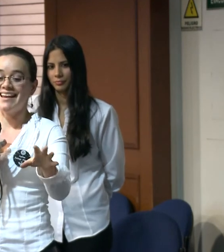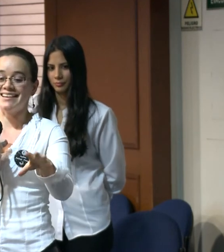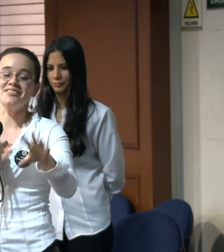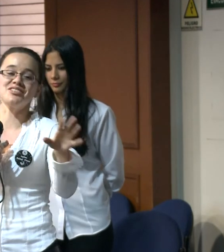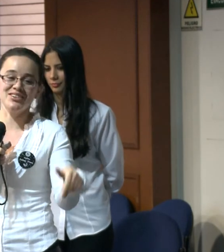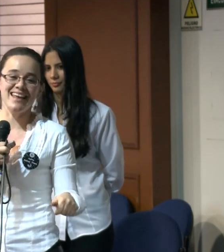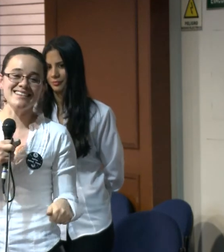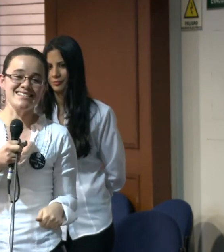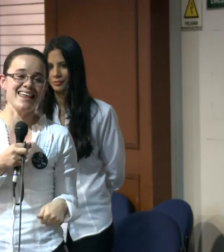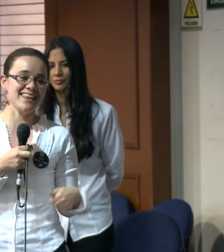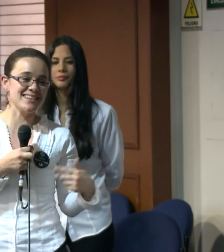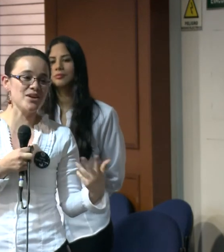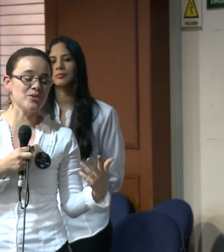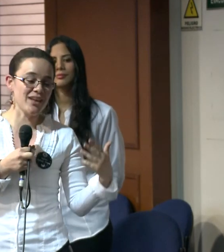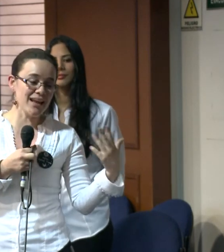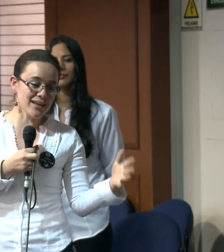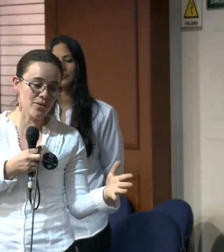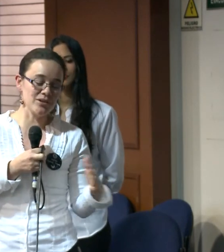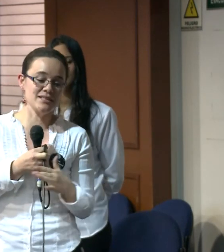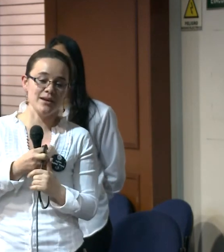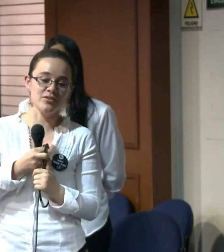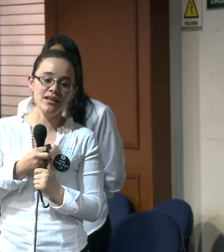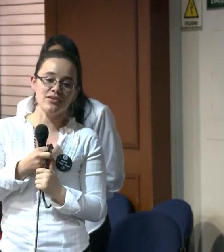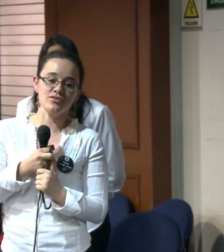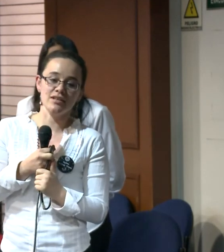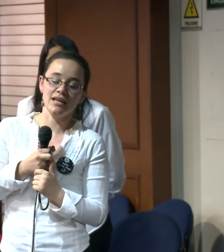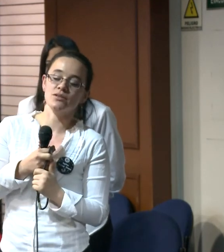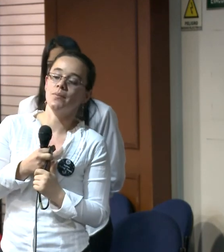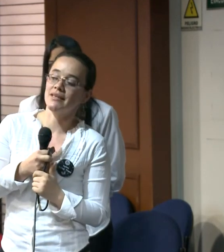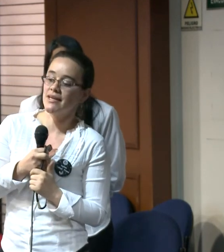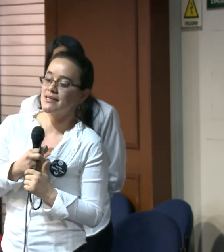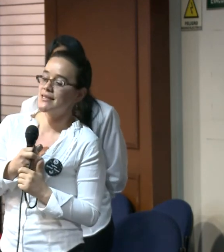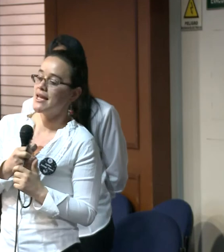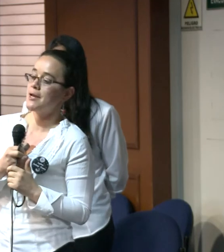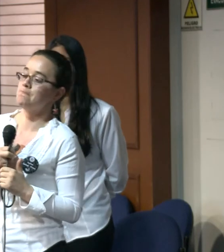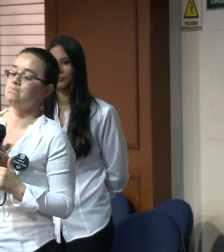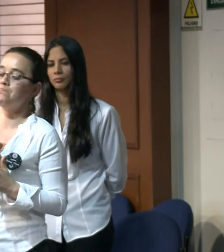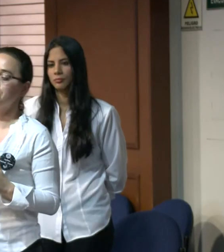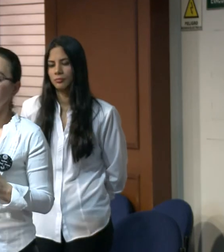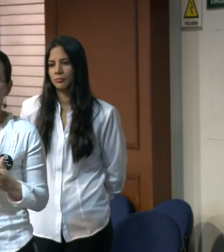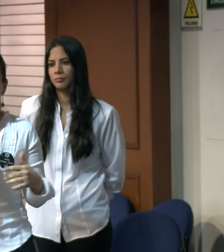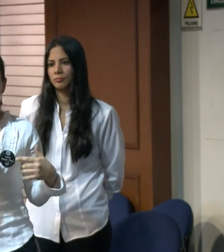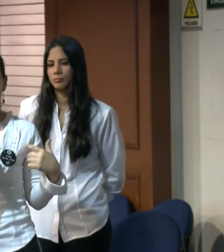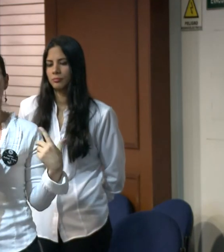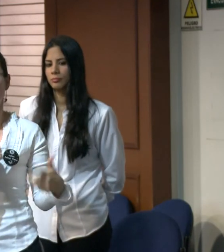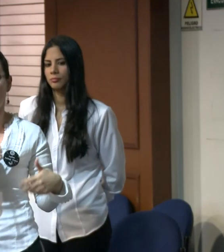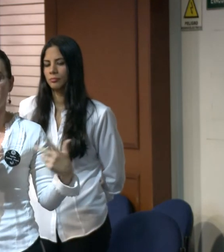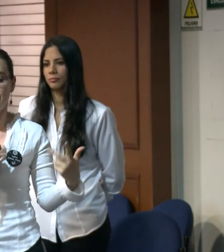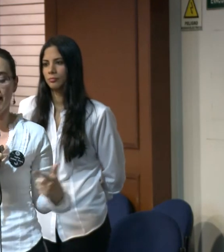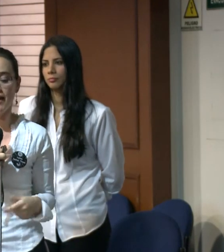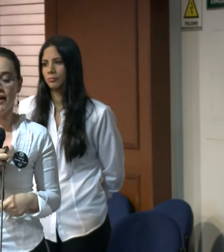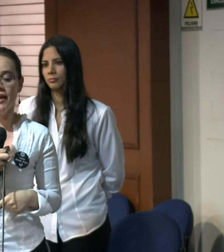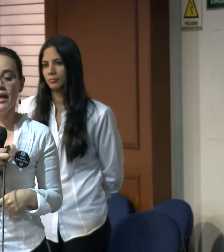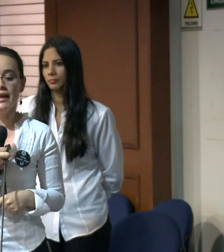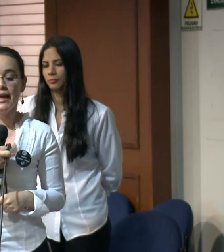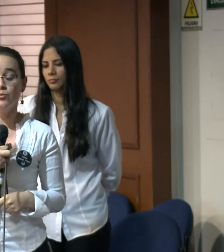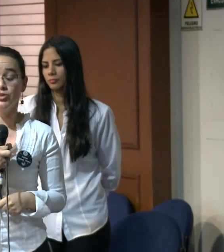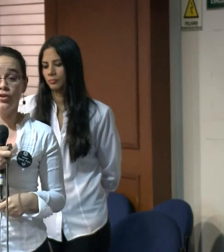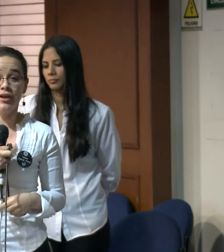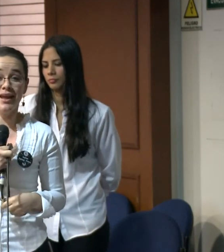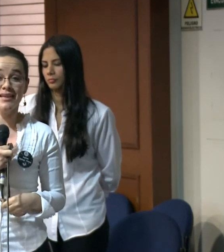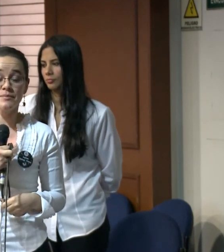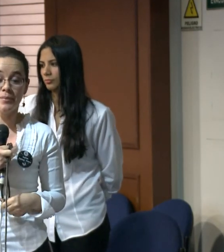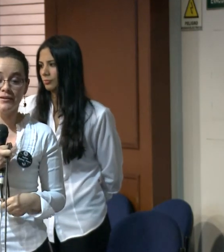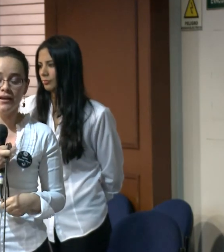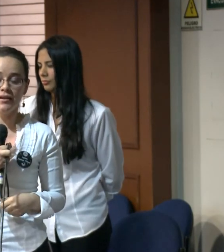de la revisión de antecedentes como tal, como les decíamos, de las compañeras de museo y del